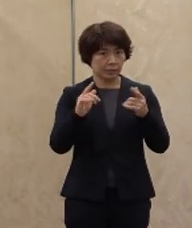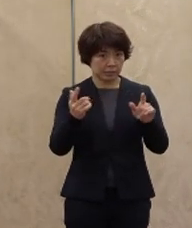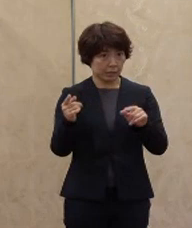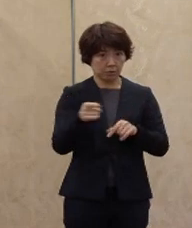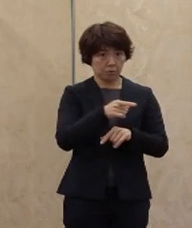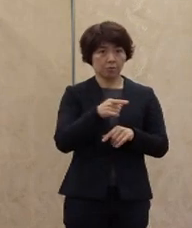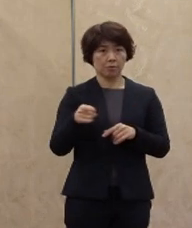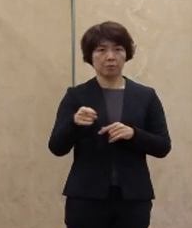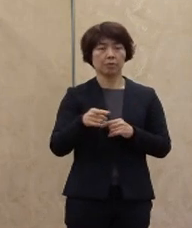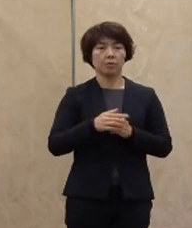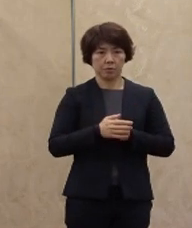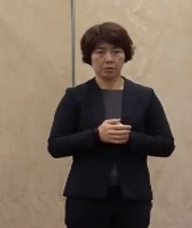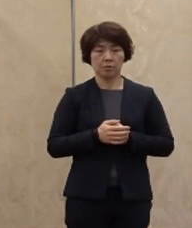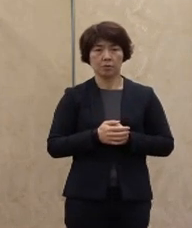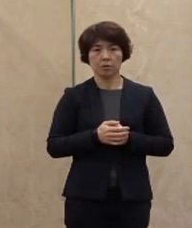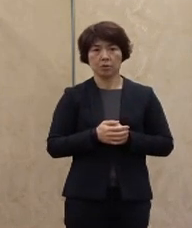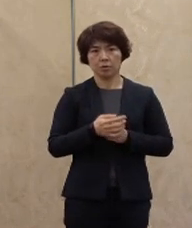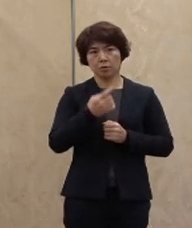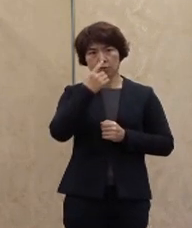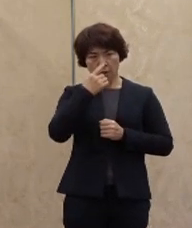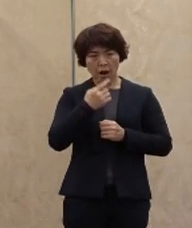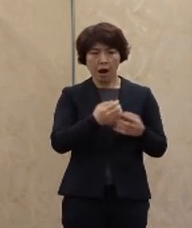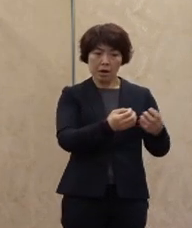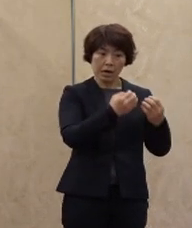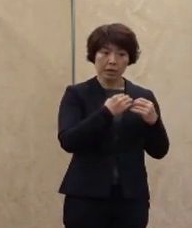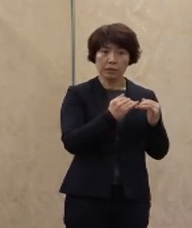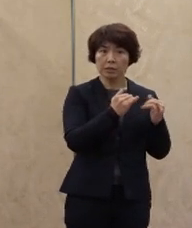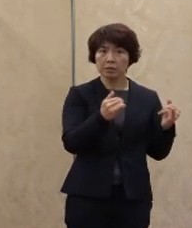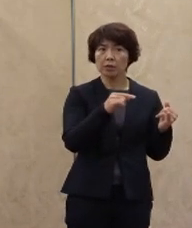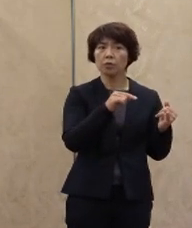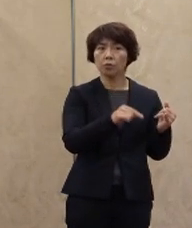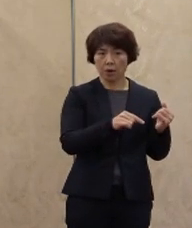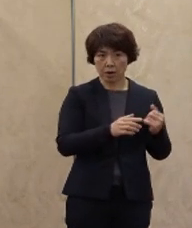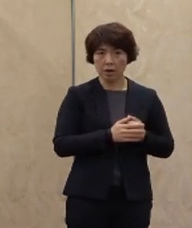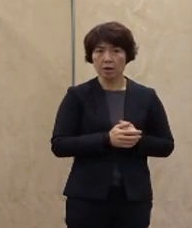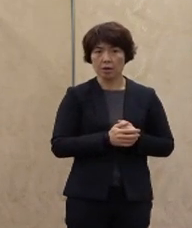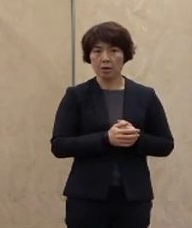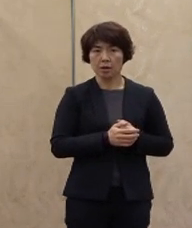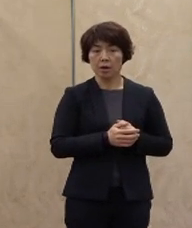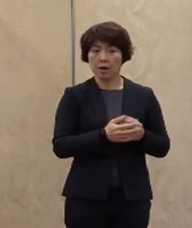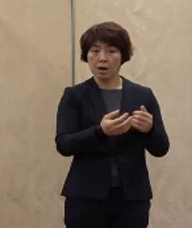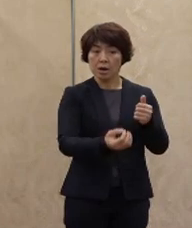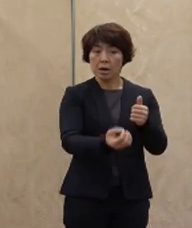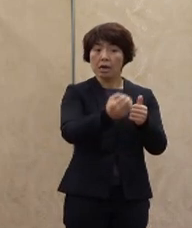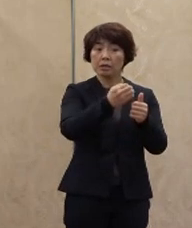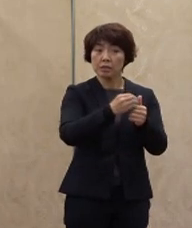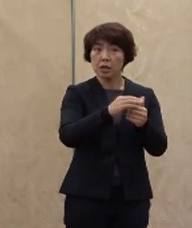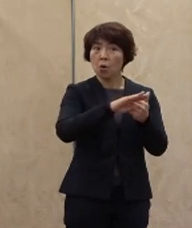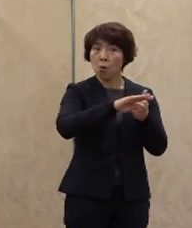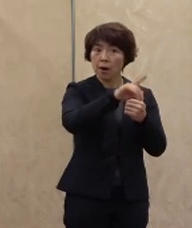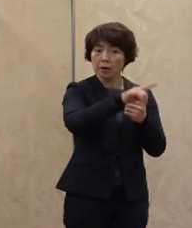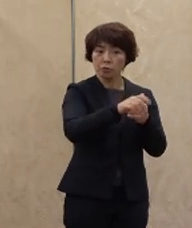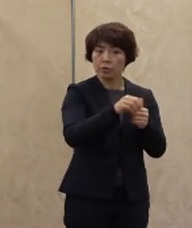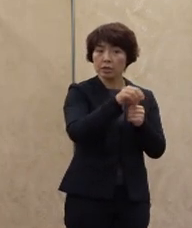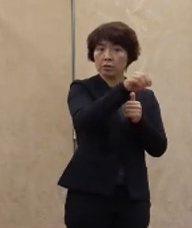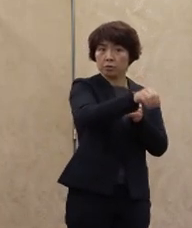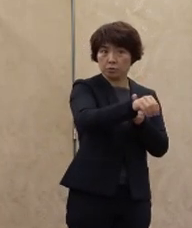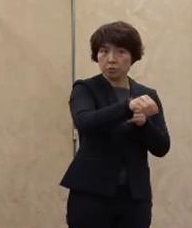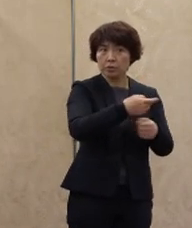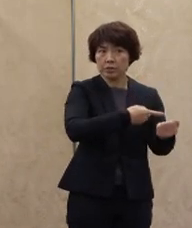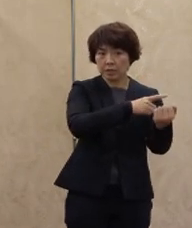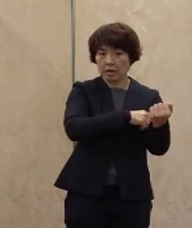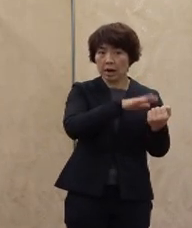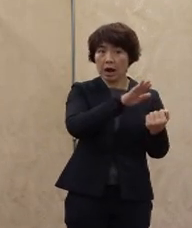で僕の中ではやっぱり感染者っていうのはやっぱり それに感染して他に感染させる力がある状